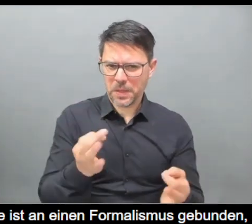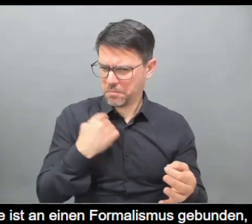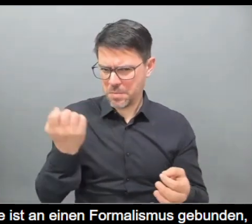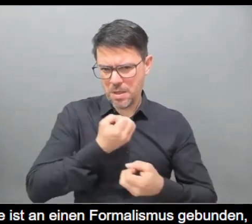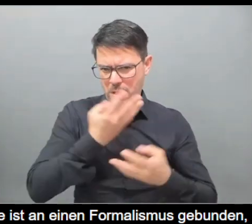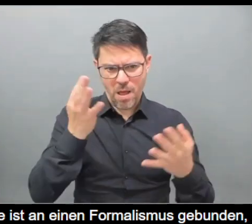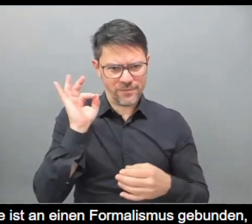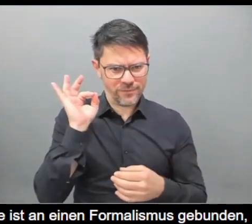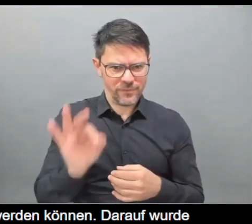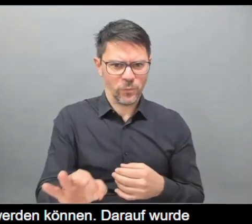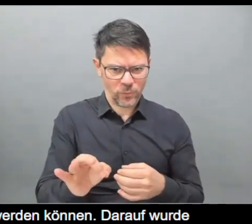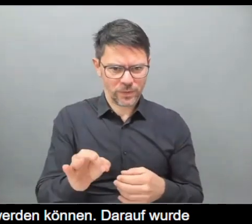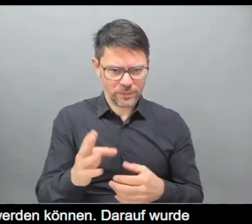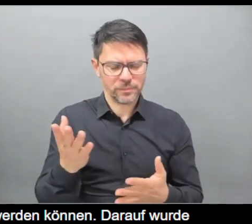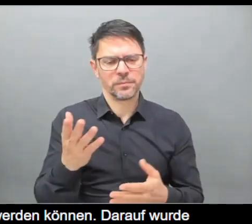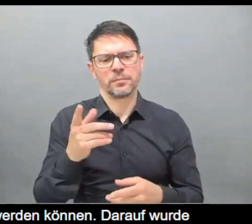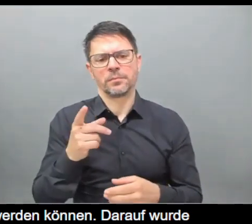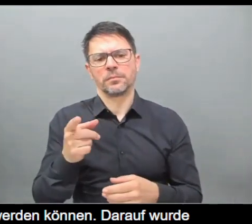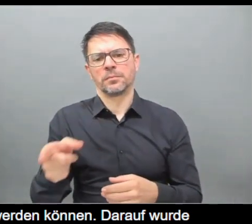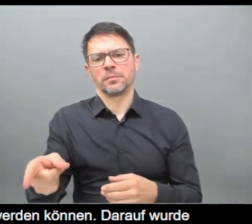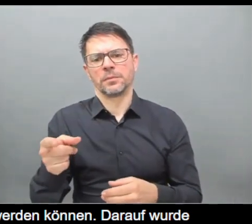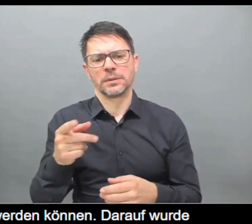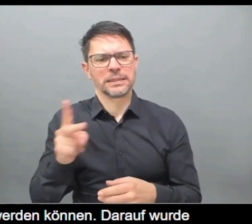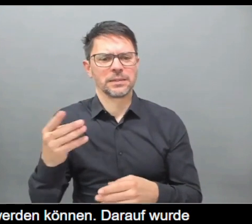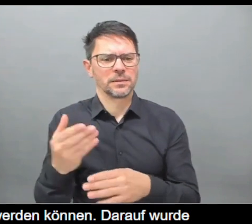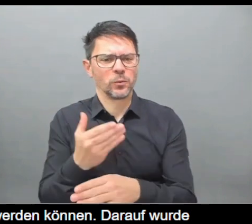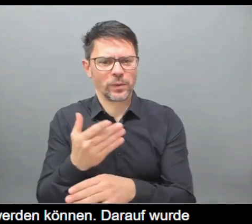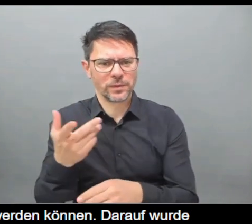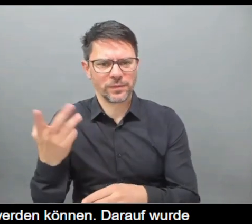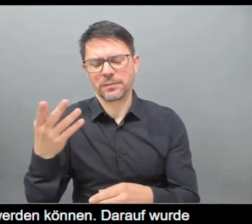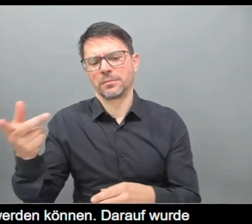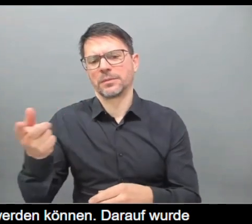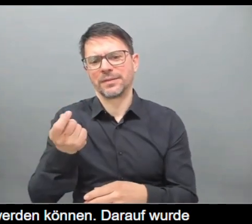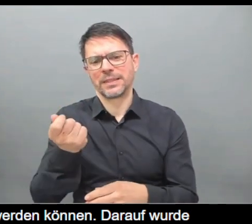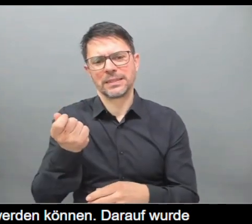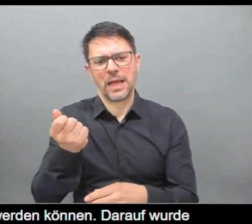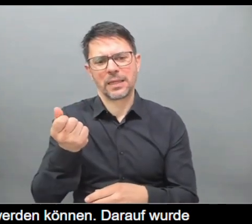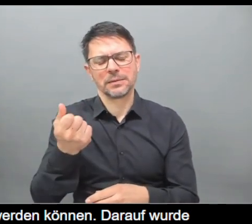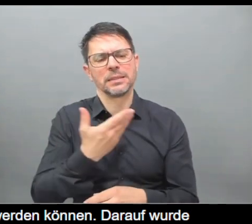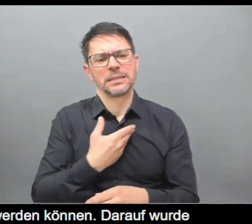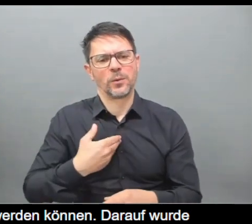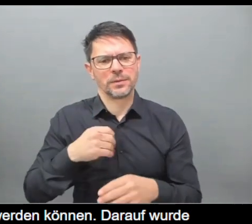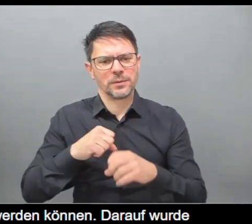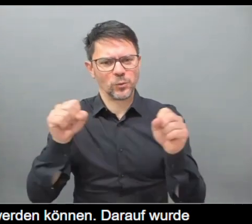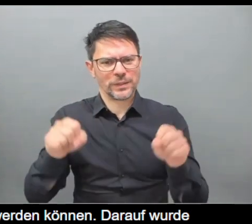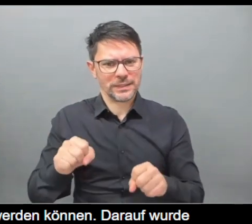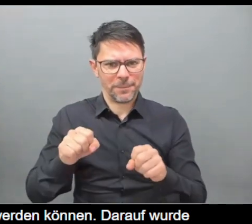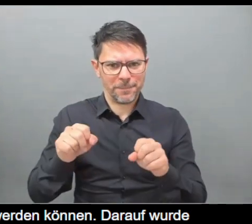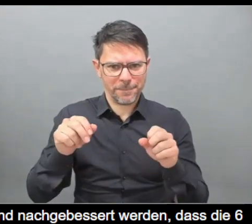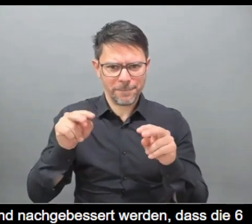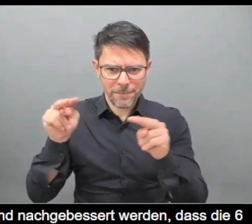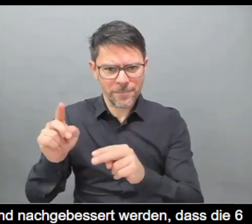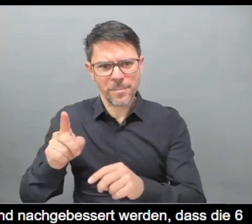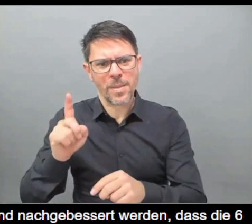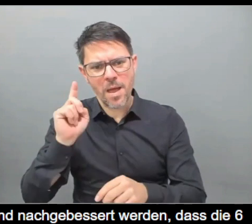Es ist einfach so, dass die bisherigen Strukturen auf Dauer nicht betrieben werden können, auch was die Gewinnung oder die